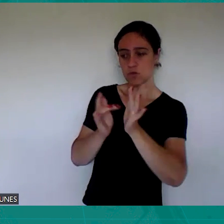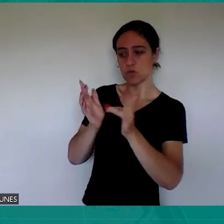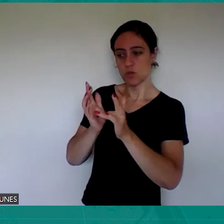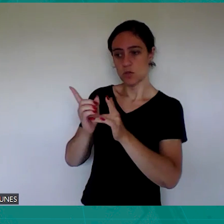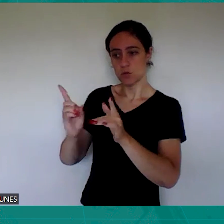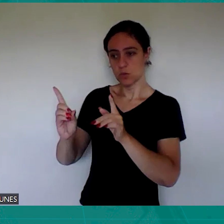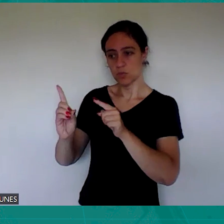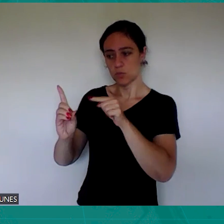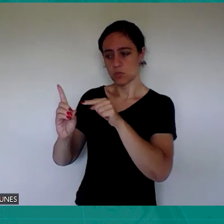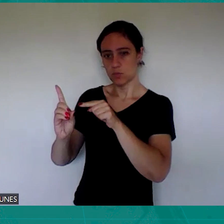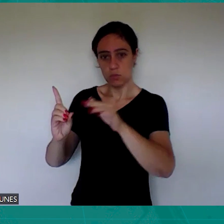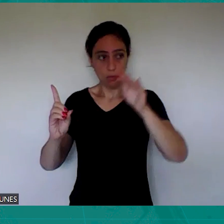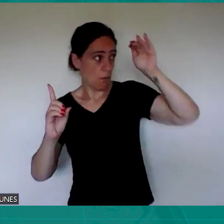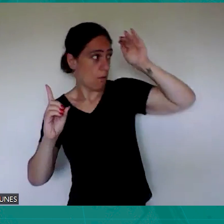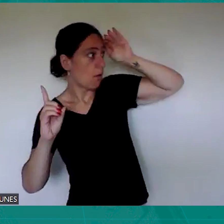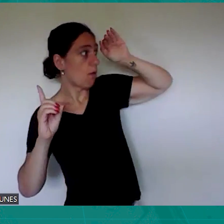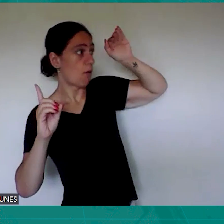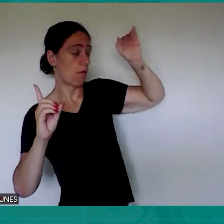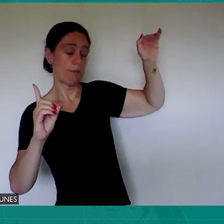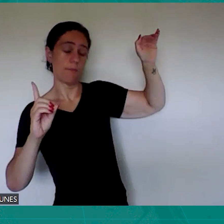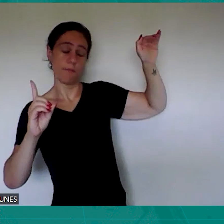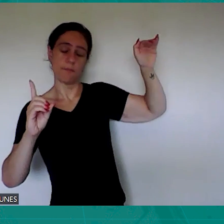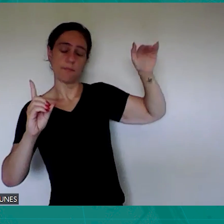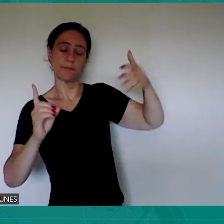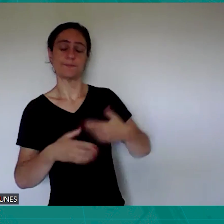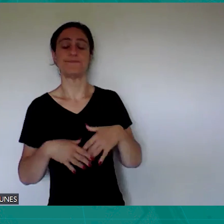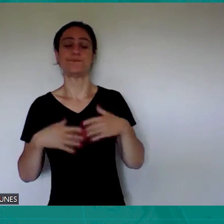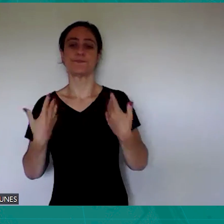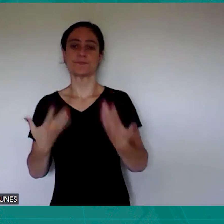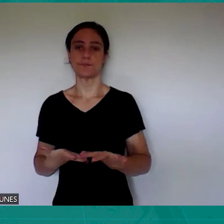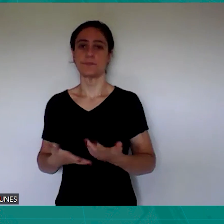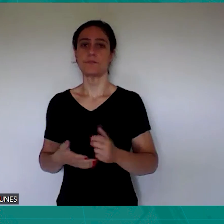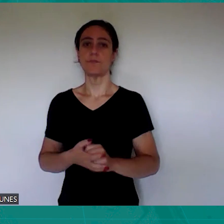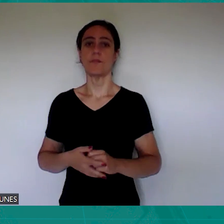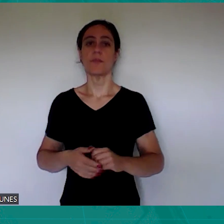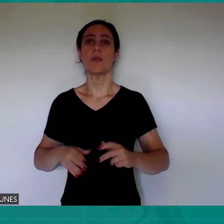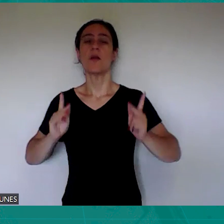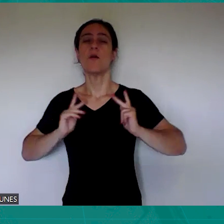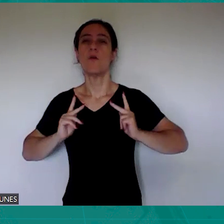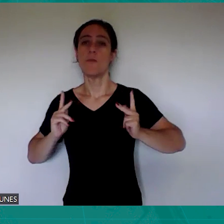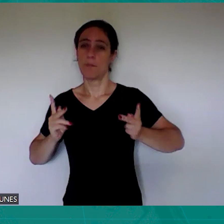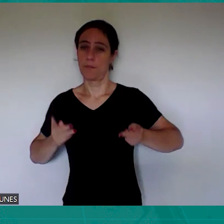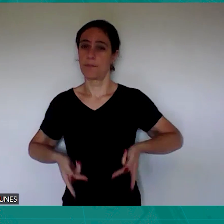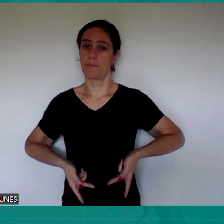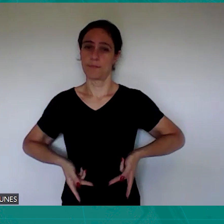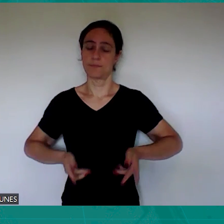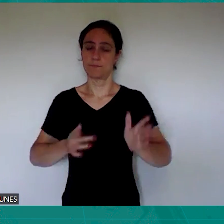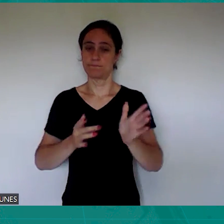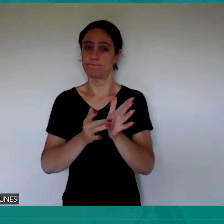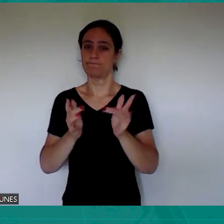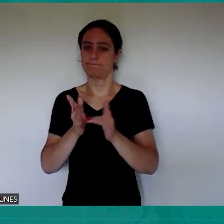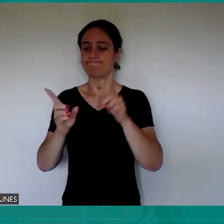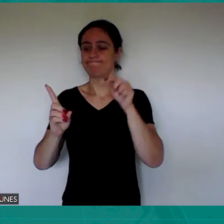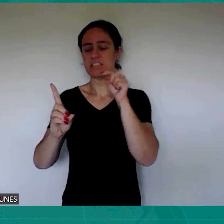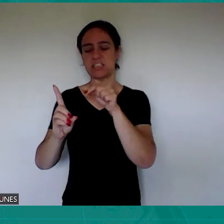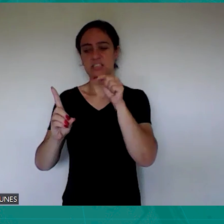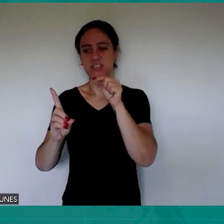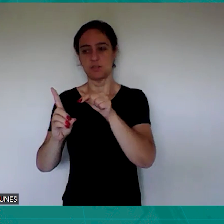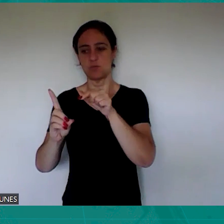de Deus. Então, quando o homem, aquele homem, né, enviado de Deus,